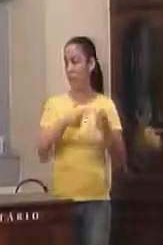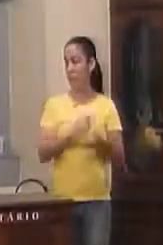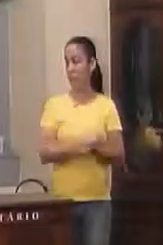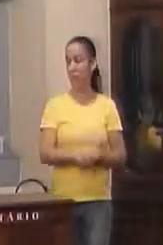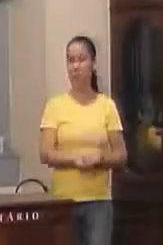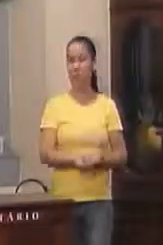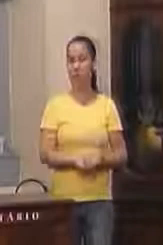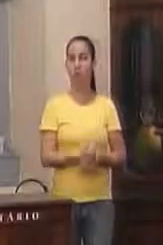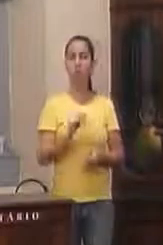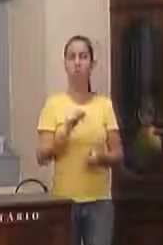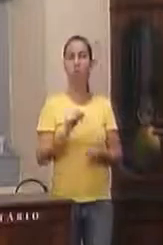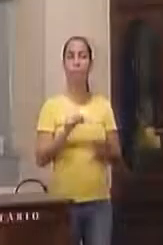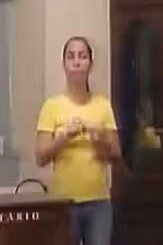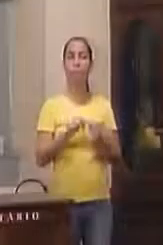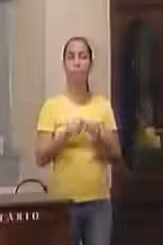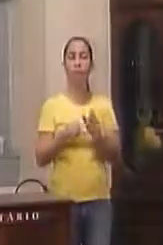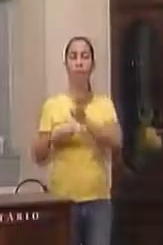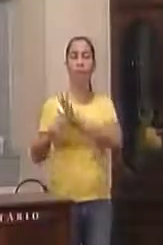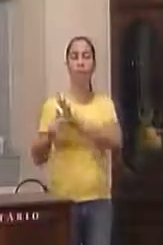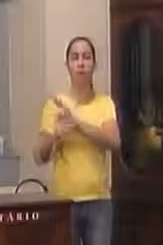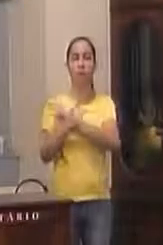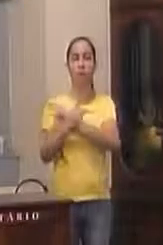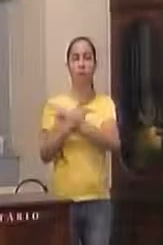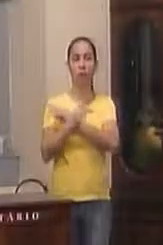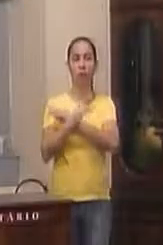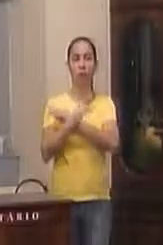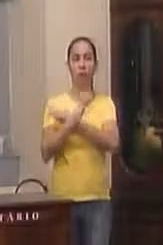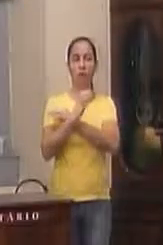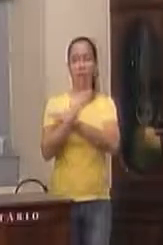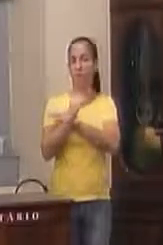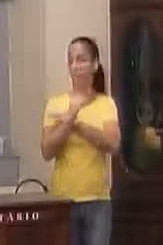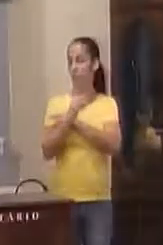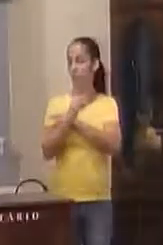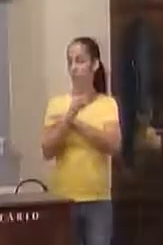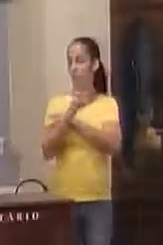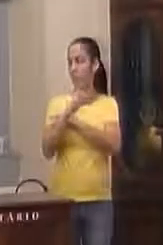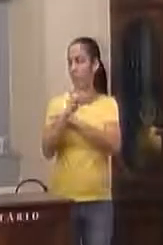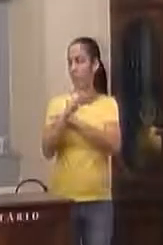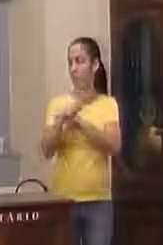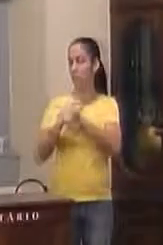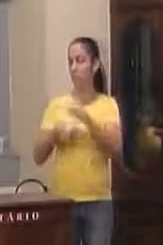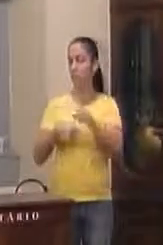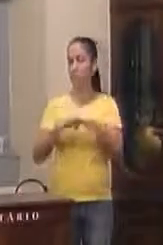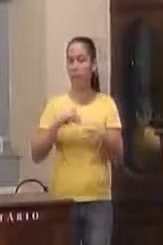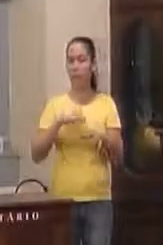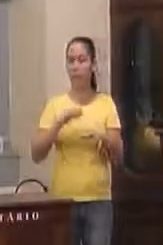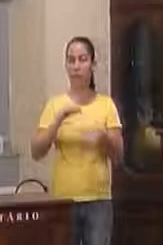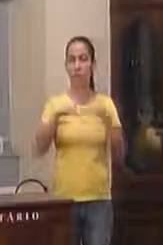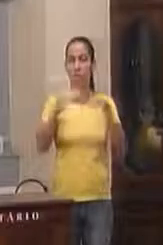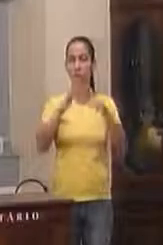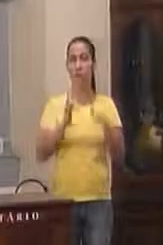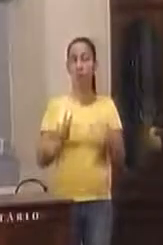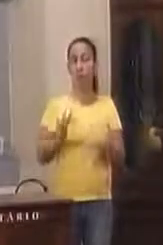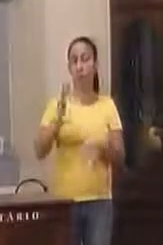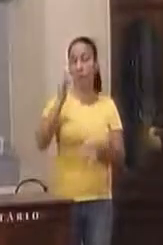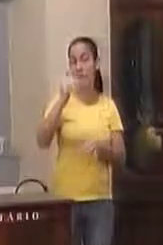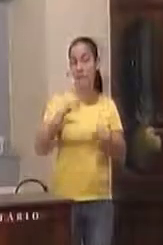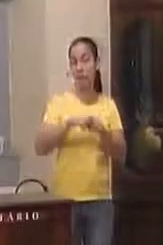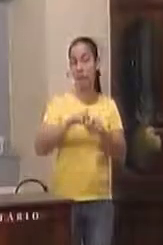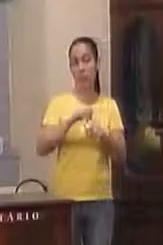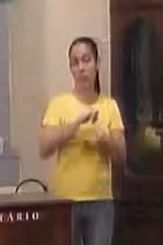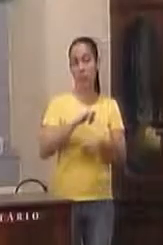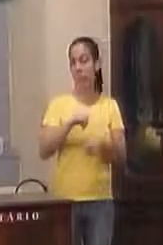obrigações e aquele precatório que teve no passado, se a gente ainda vai ter alguma coisa e